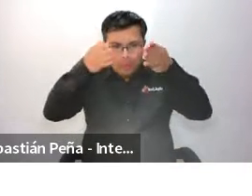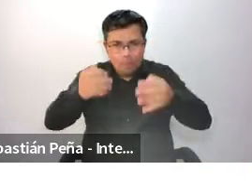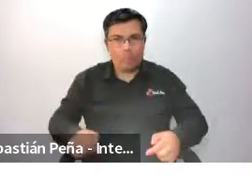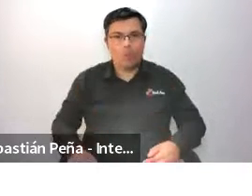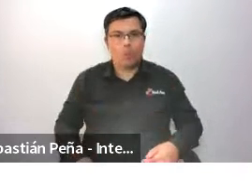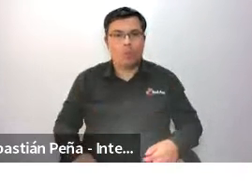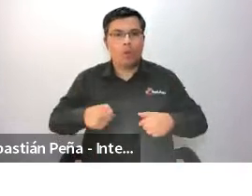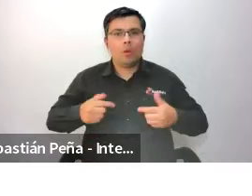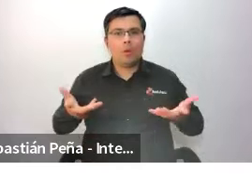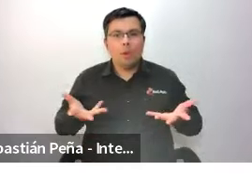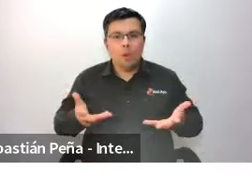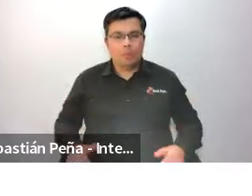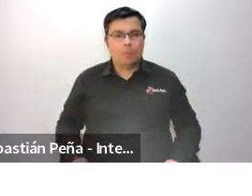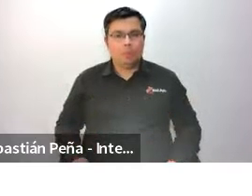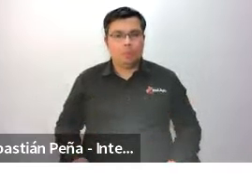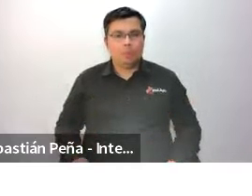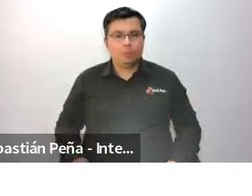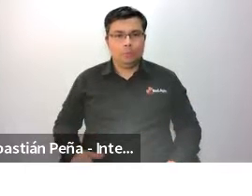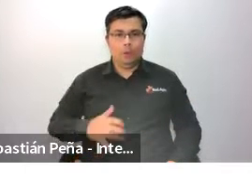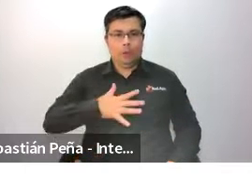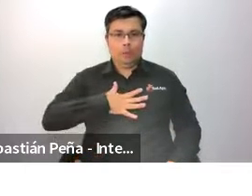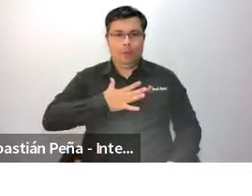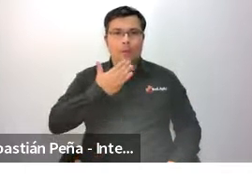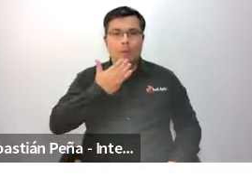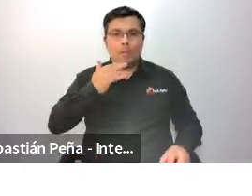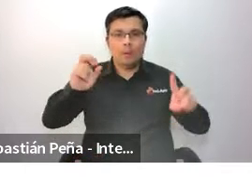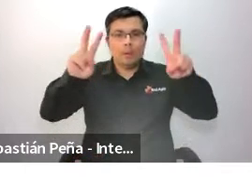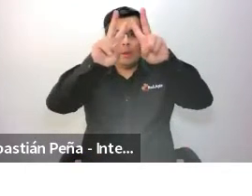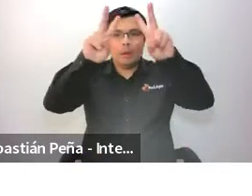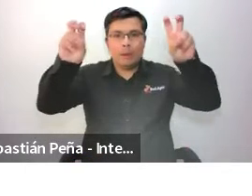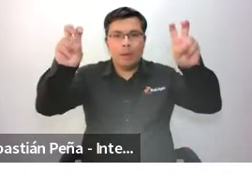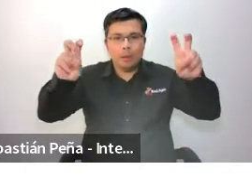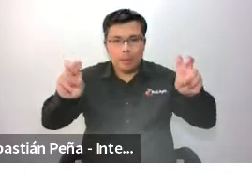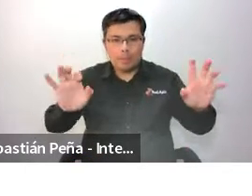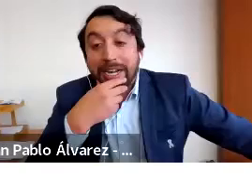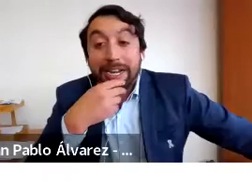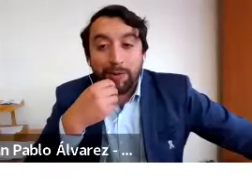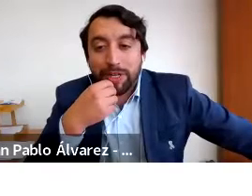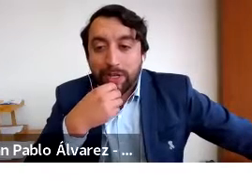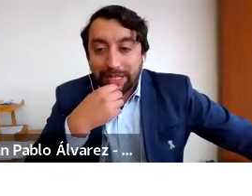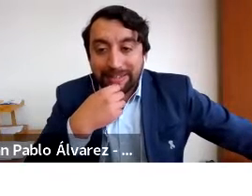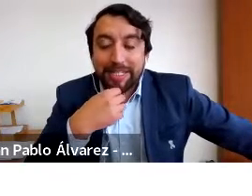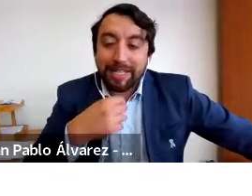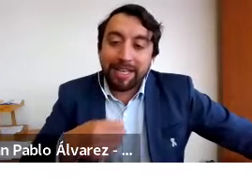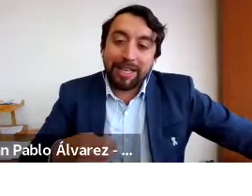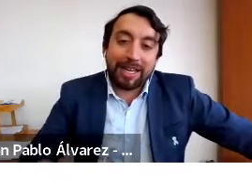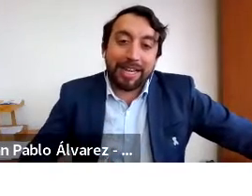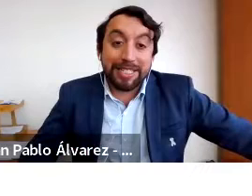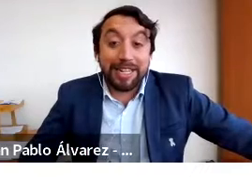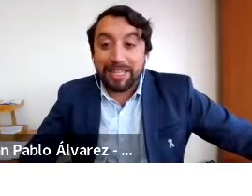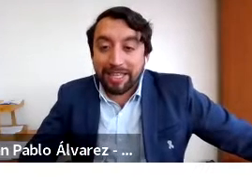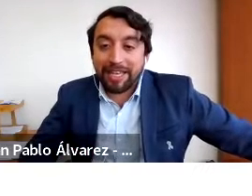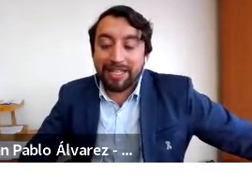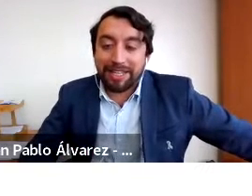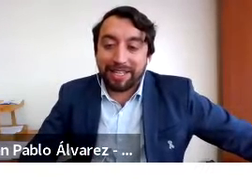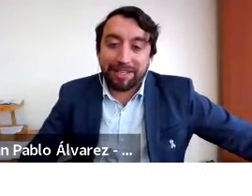desde las temáticas que me toca abordar, tienen implicancia en la gestión de la convivencia para las comunidades educativas. Así que